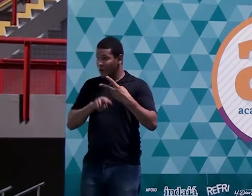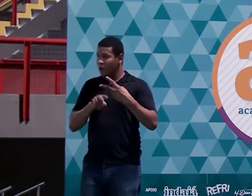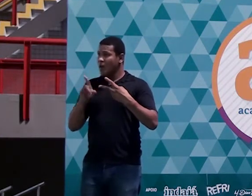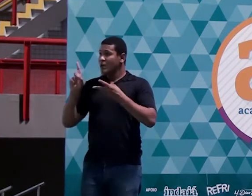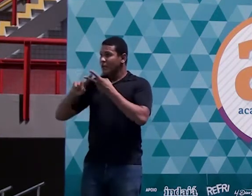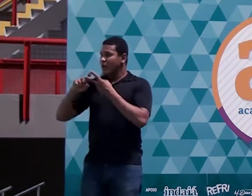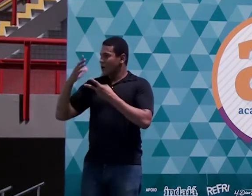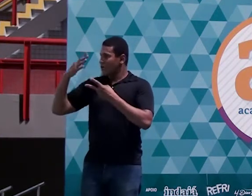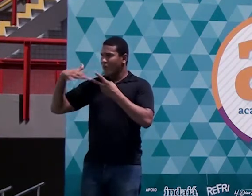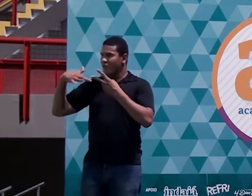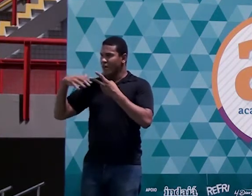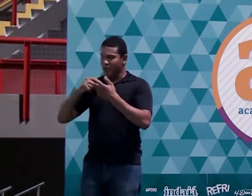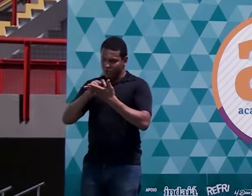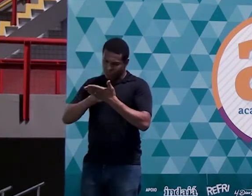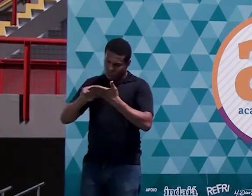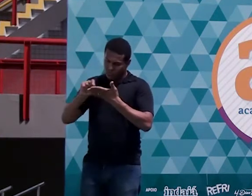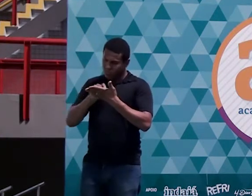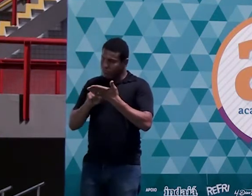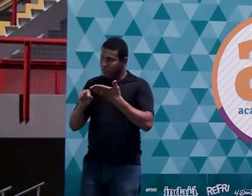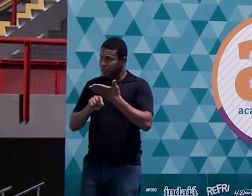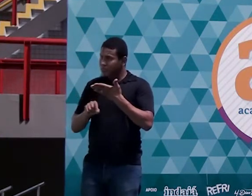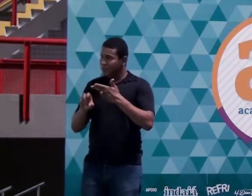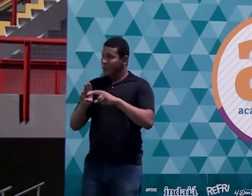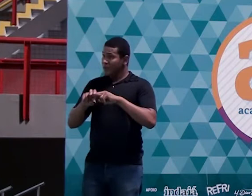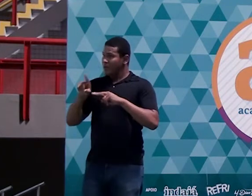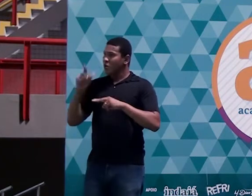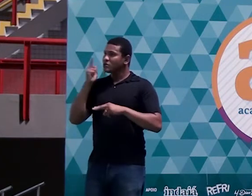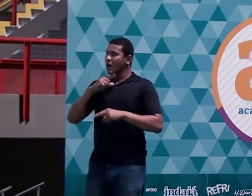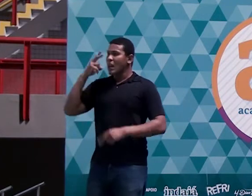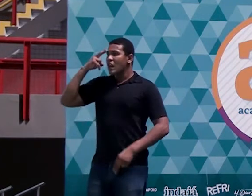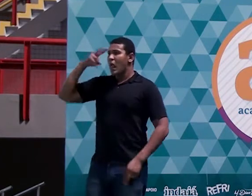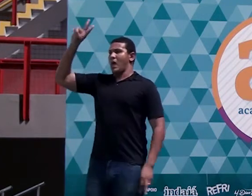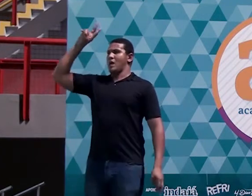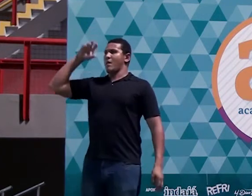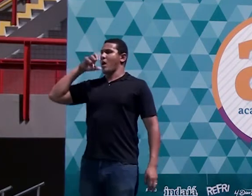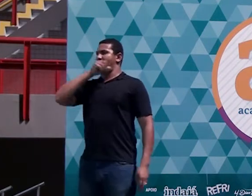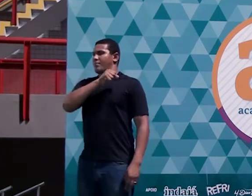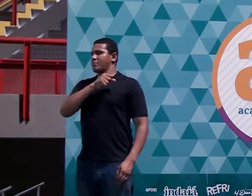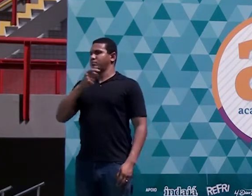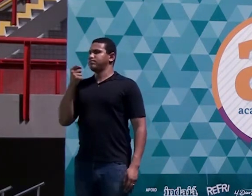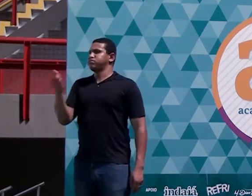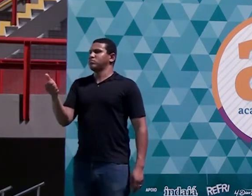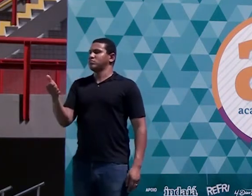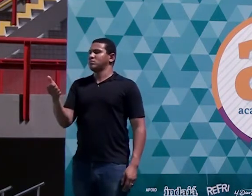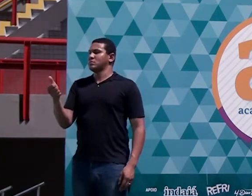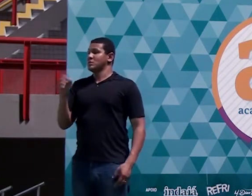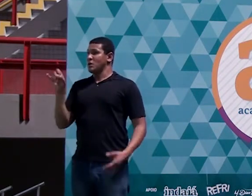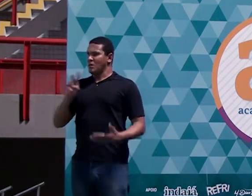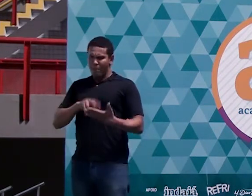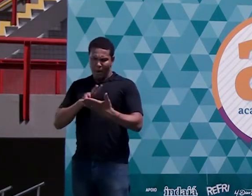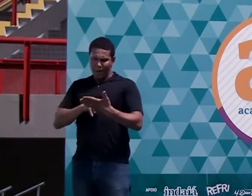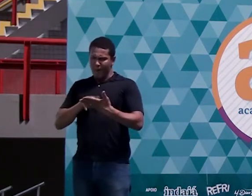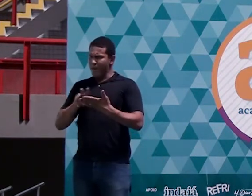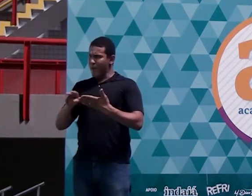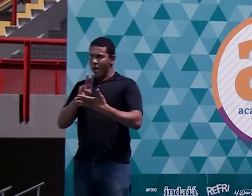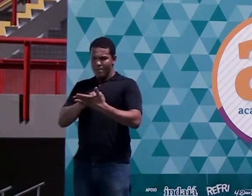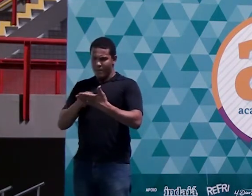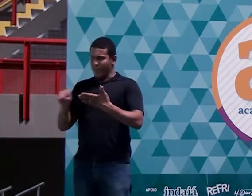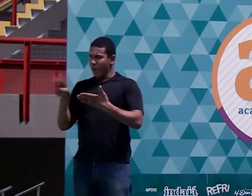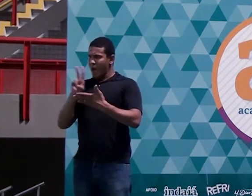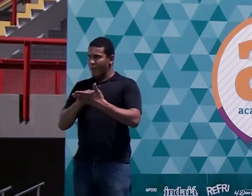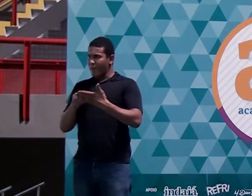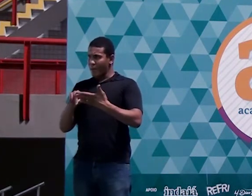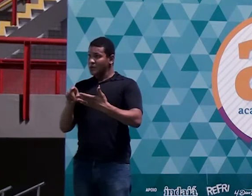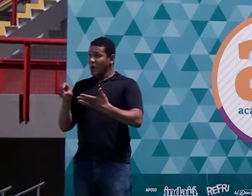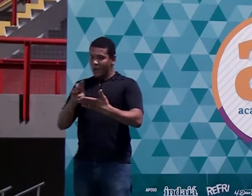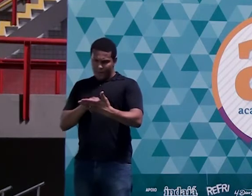grifando. Quando você for para a questão, você lembra mais rápido. Quem lê rápido, fica o tempo todo voltando para o texto.